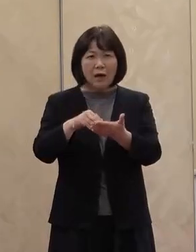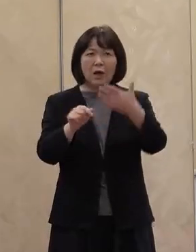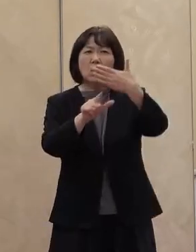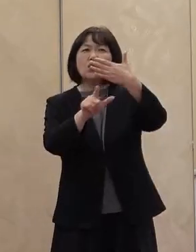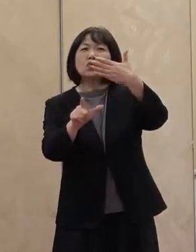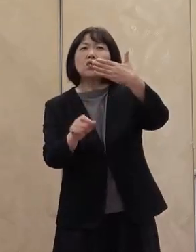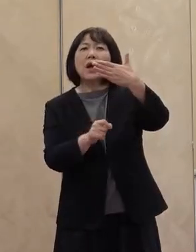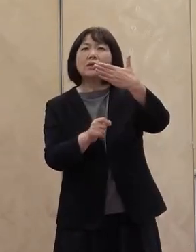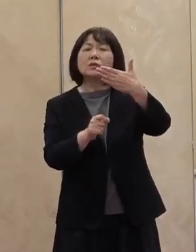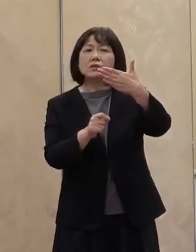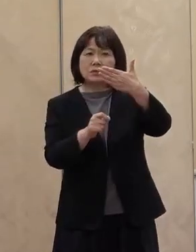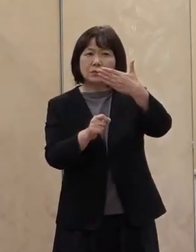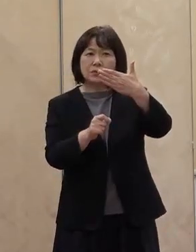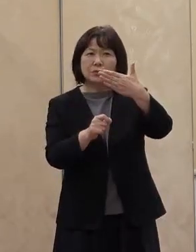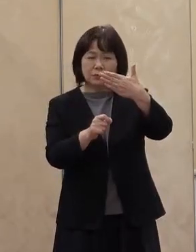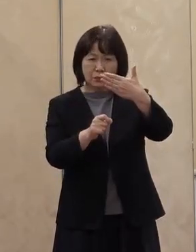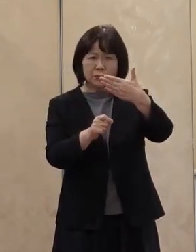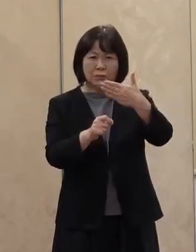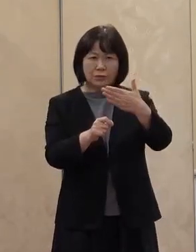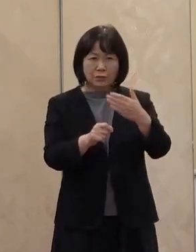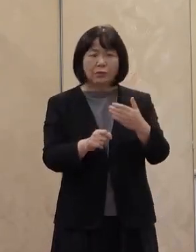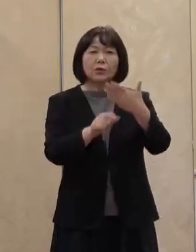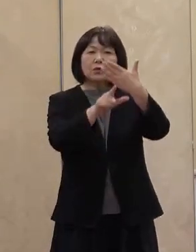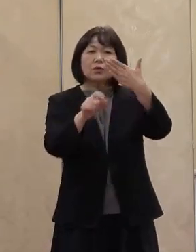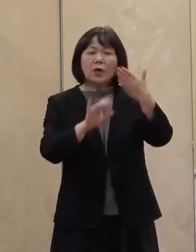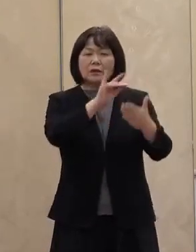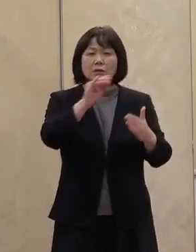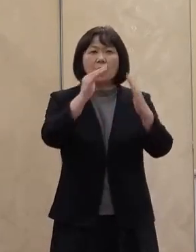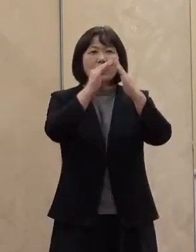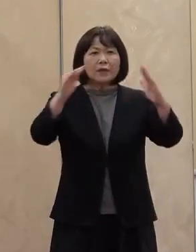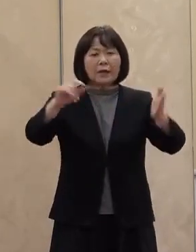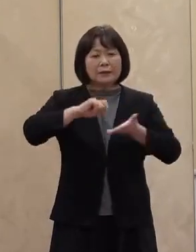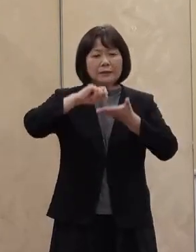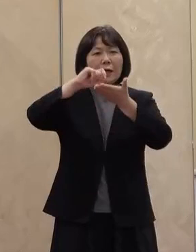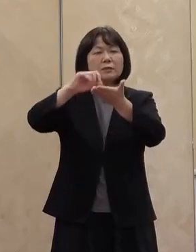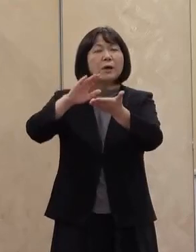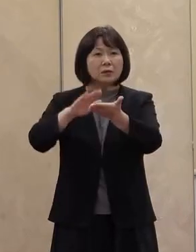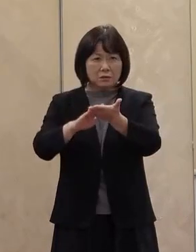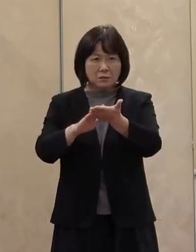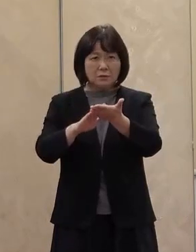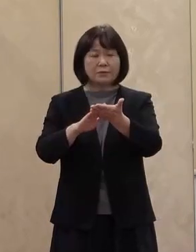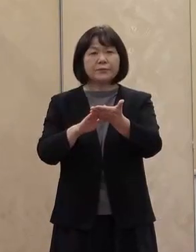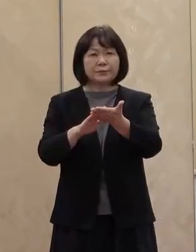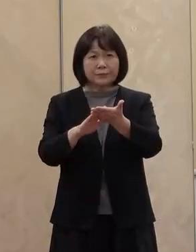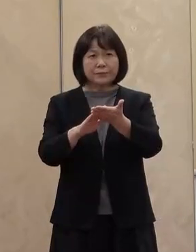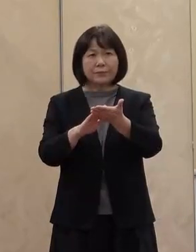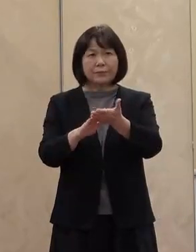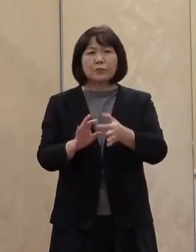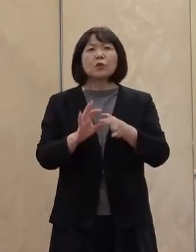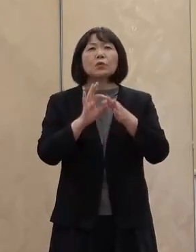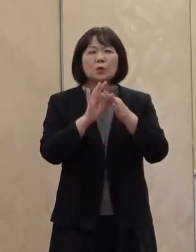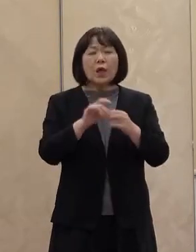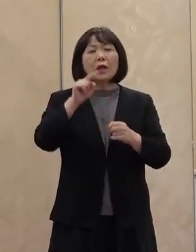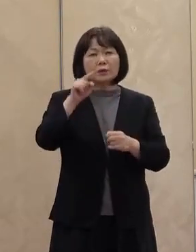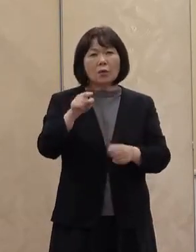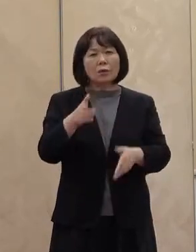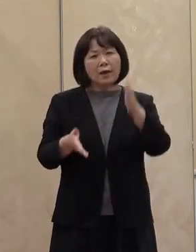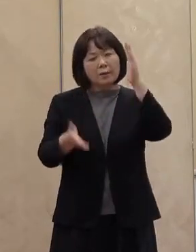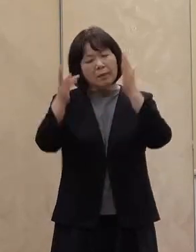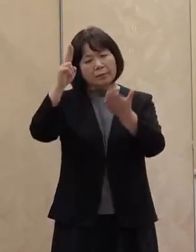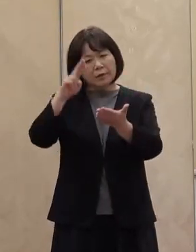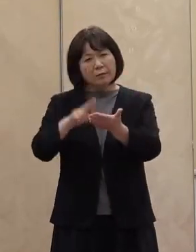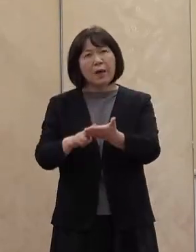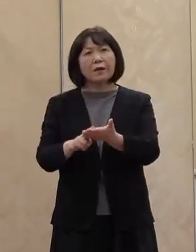9月、今年今月の予算議会に上程をいたしますの、9月議会に上程しますので、そこで可決をされ